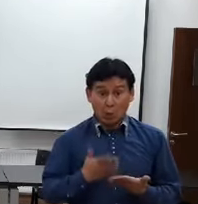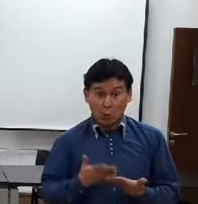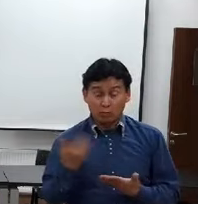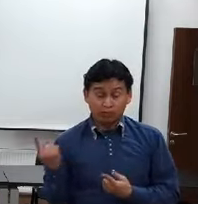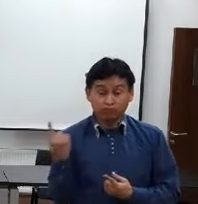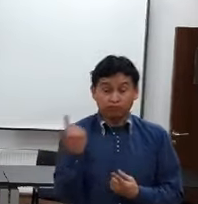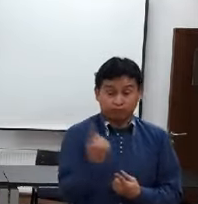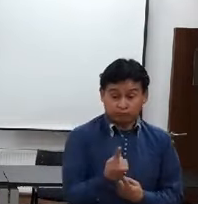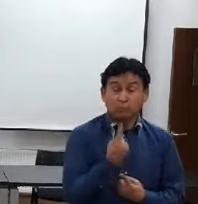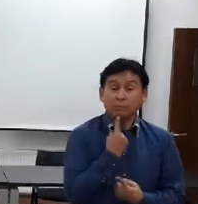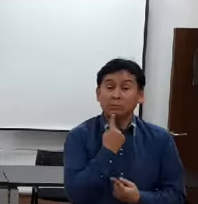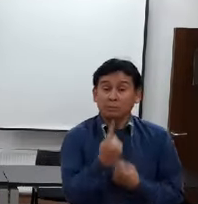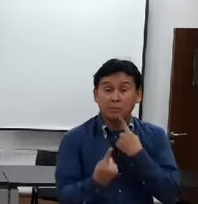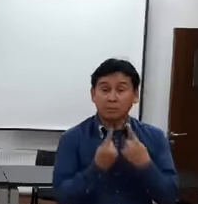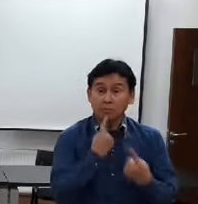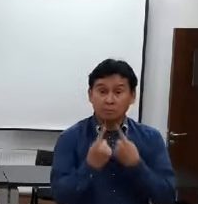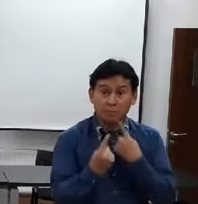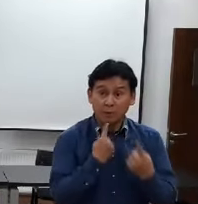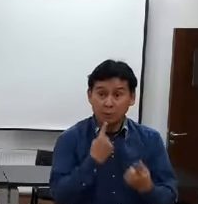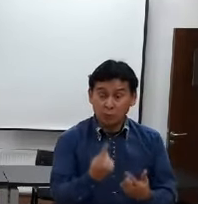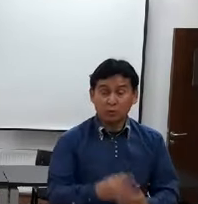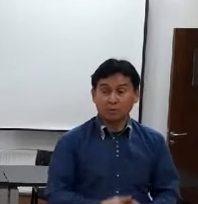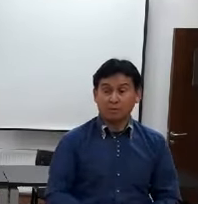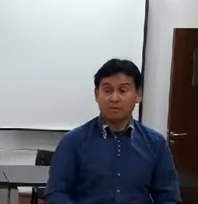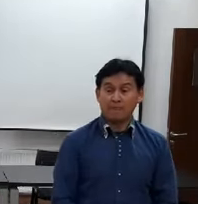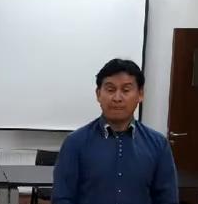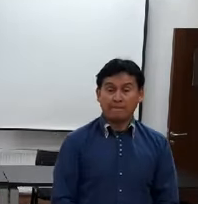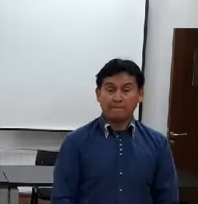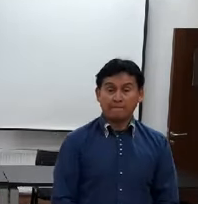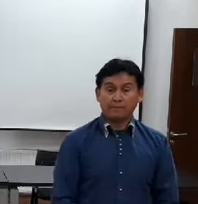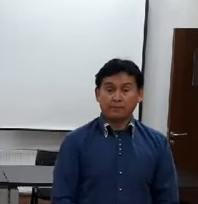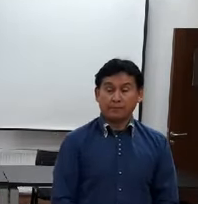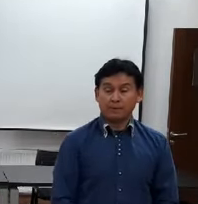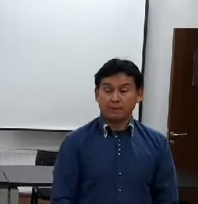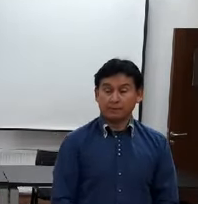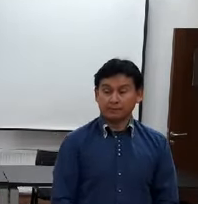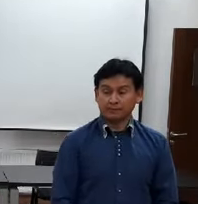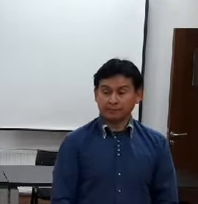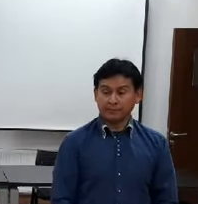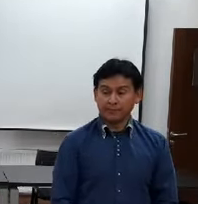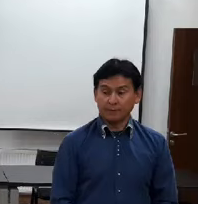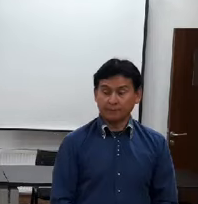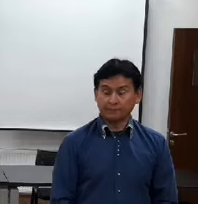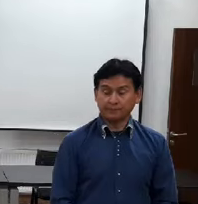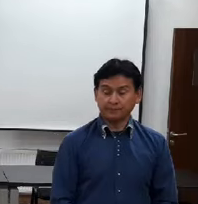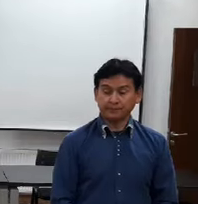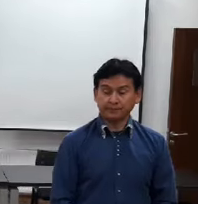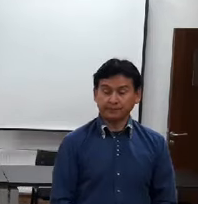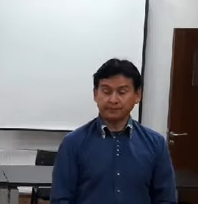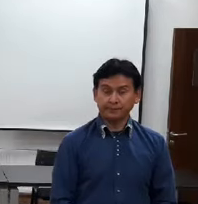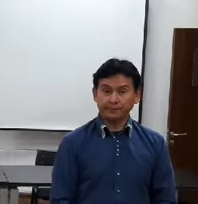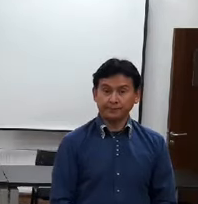responda algunas preguntas que están pendientes de la prensa gracias